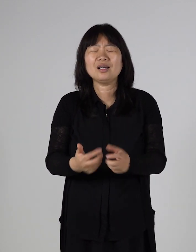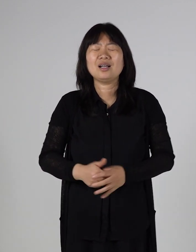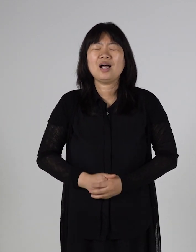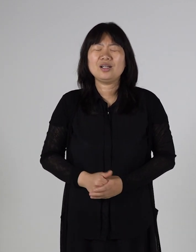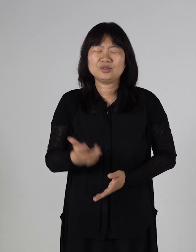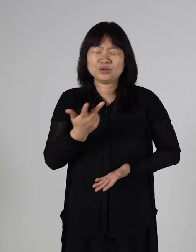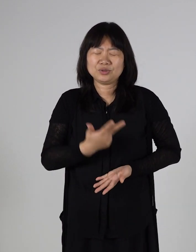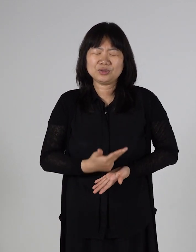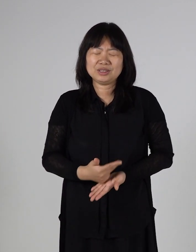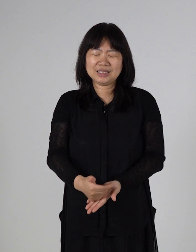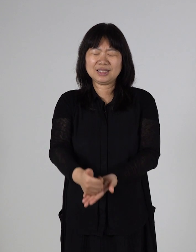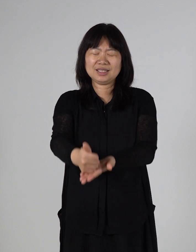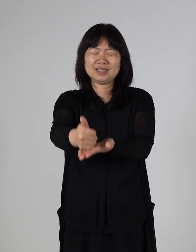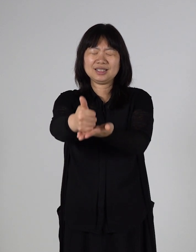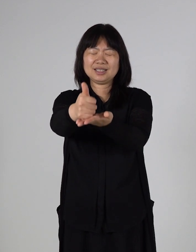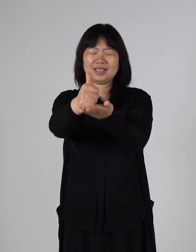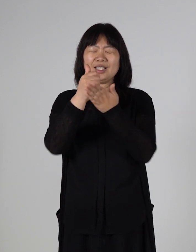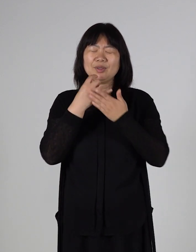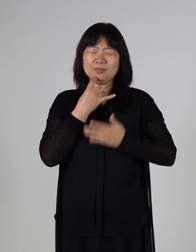충만합니다.